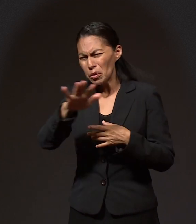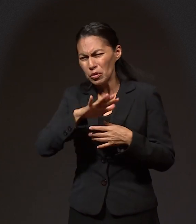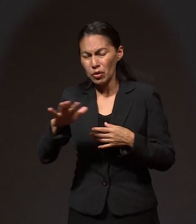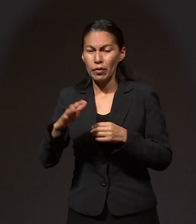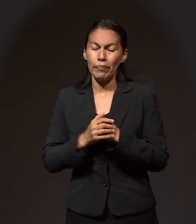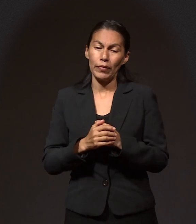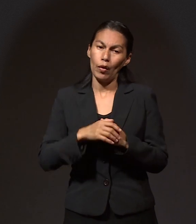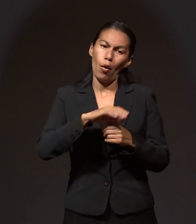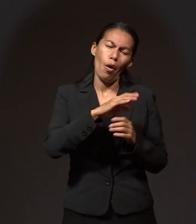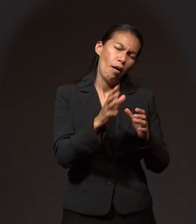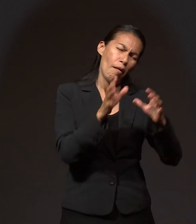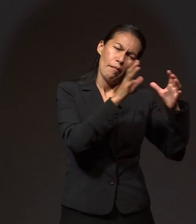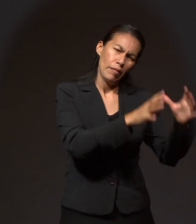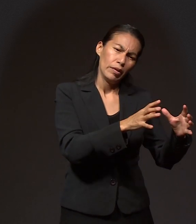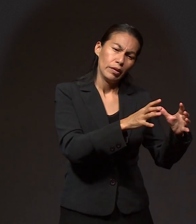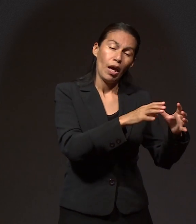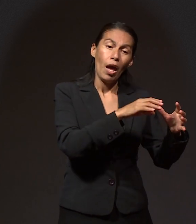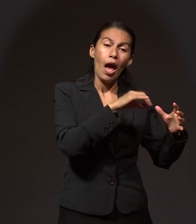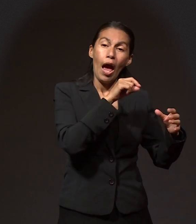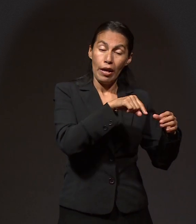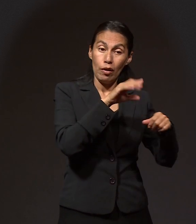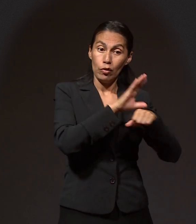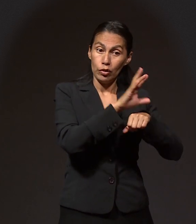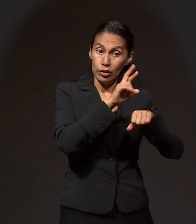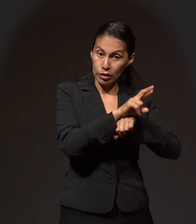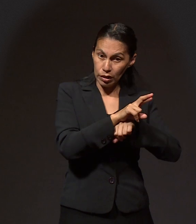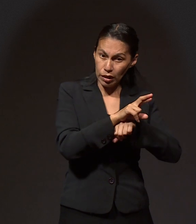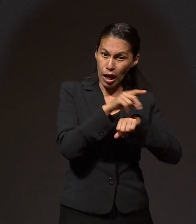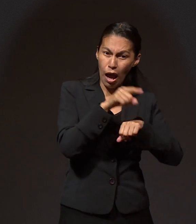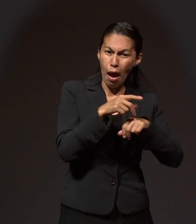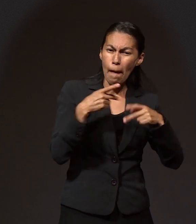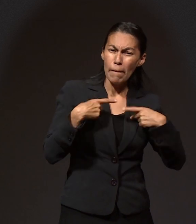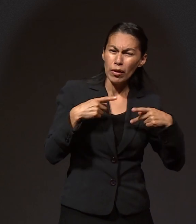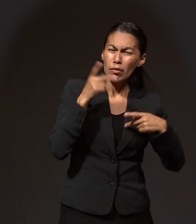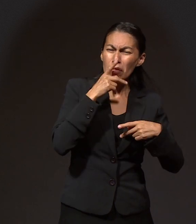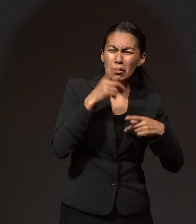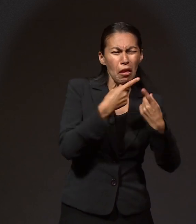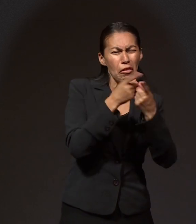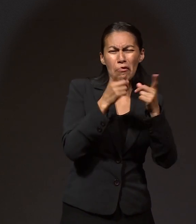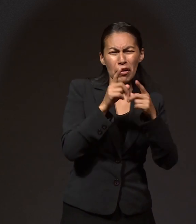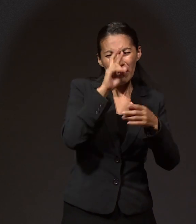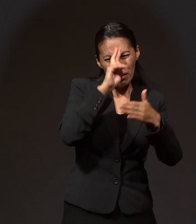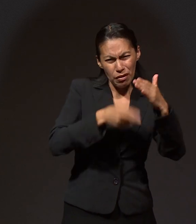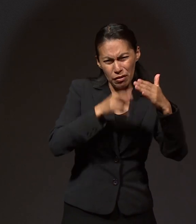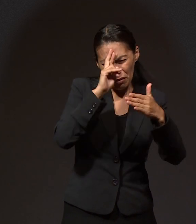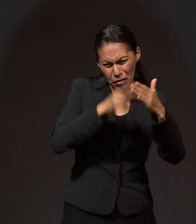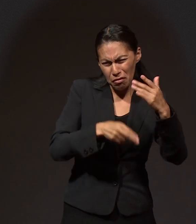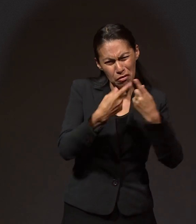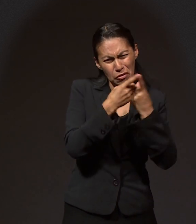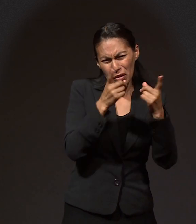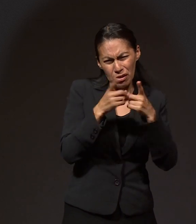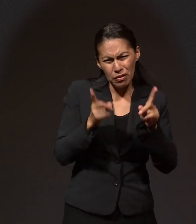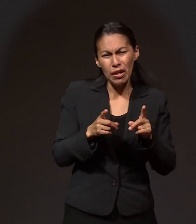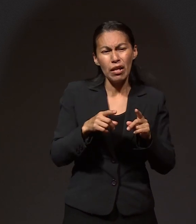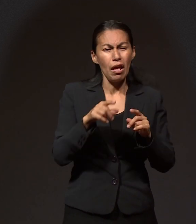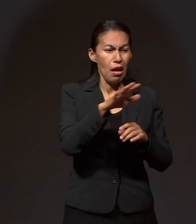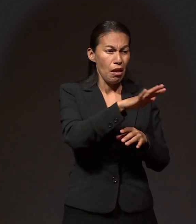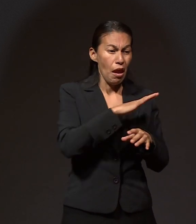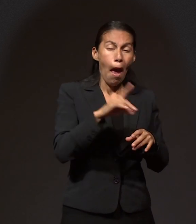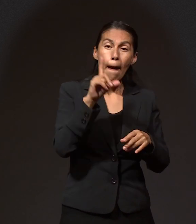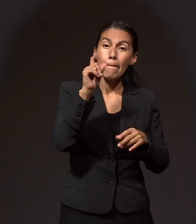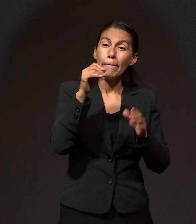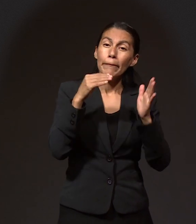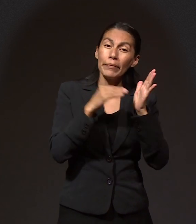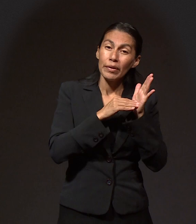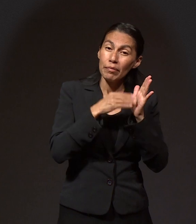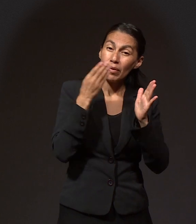pueblo. Resulta que todas las iglesias evangélicas de cierta área de San José de Costa Rica consiguieron 20.000 Biblias para repartir a las